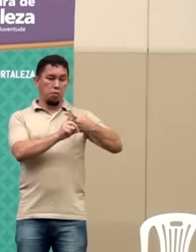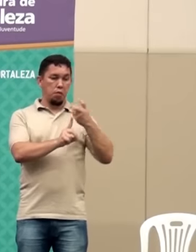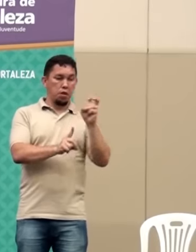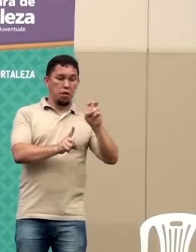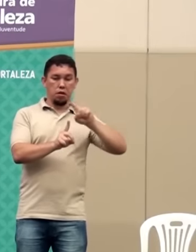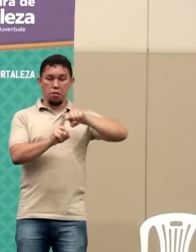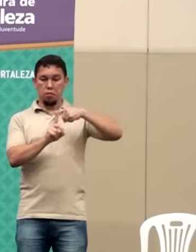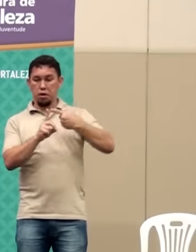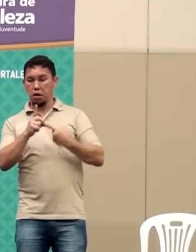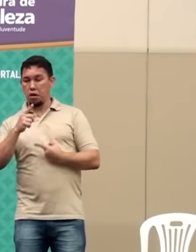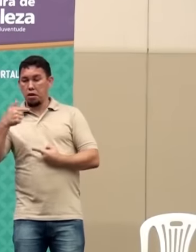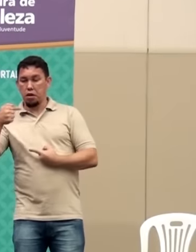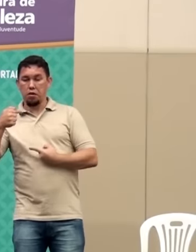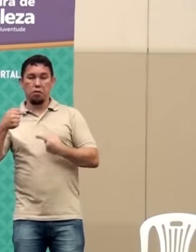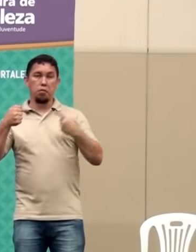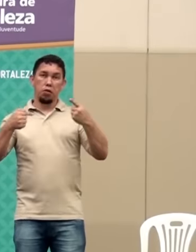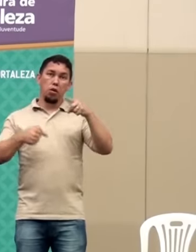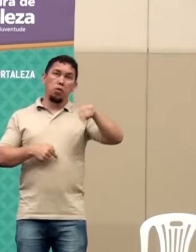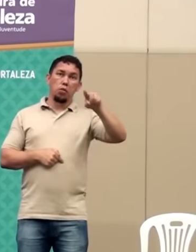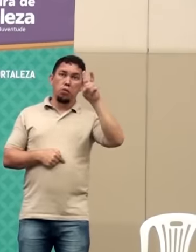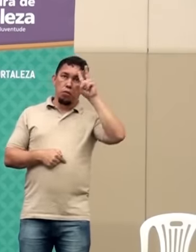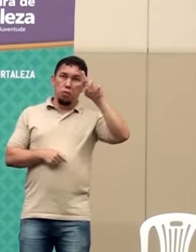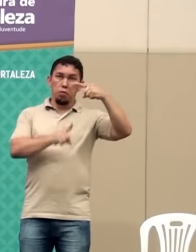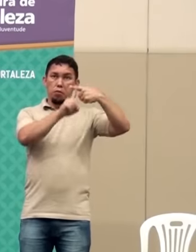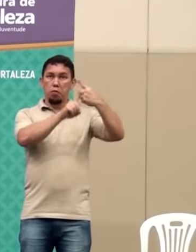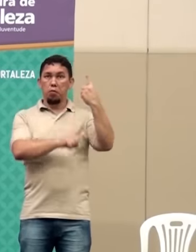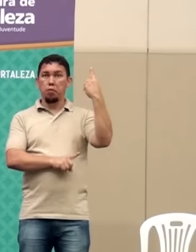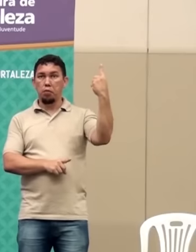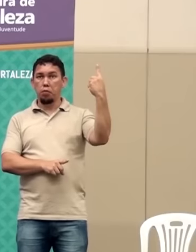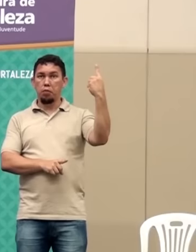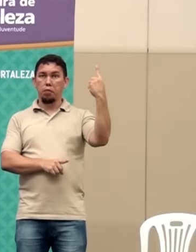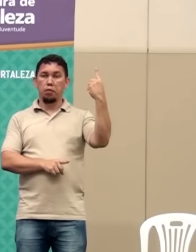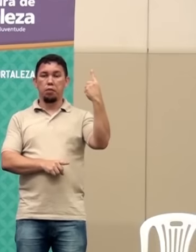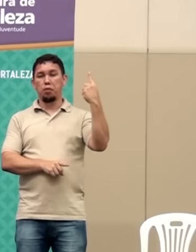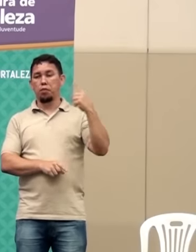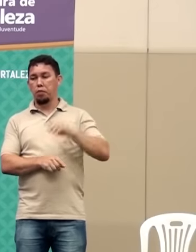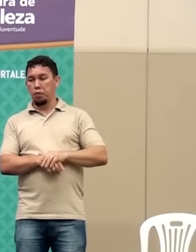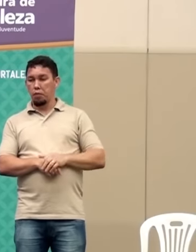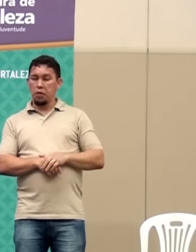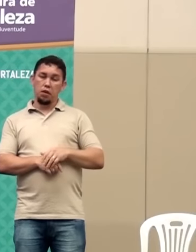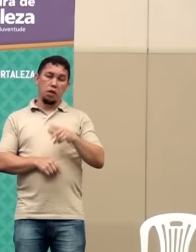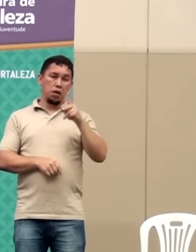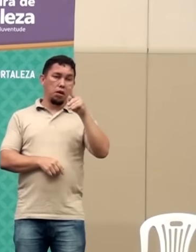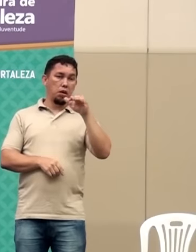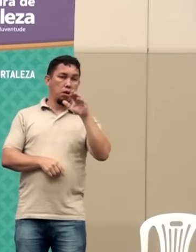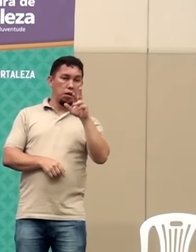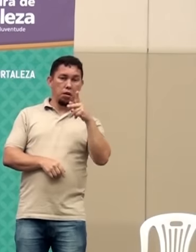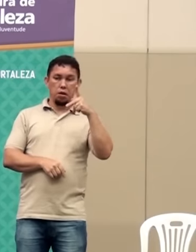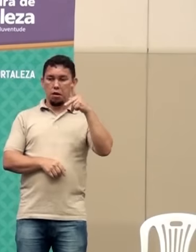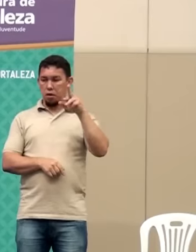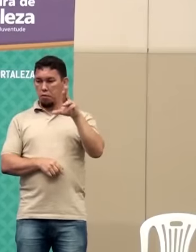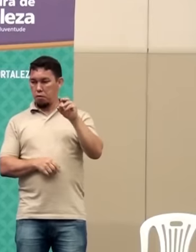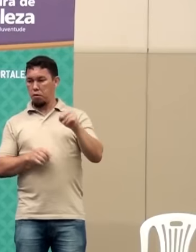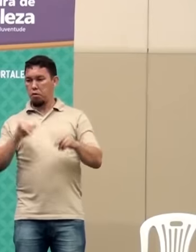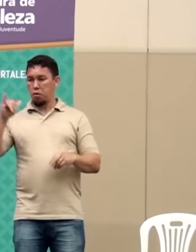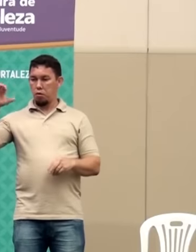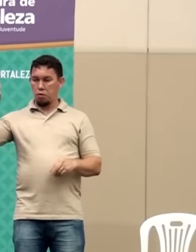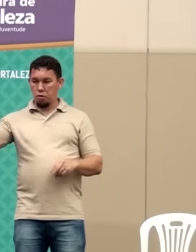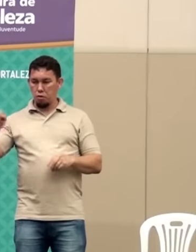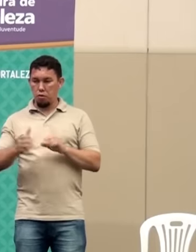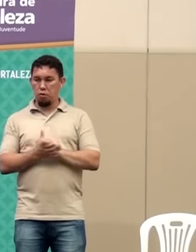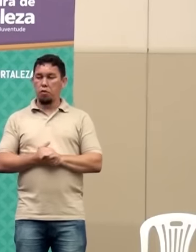mais 7. Então lembra, mais 1, hipo-oso. Mais 3 e mais